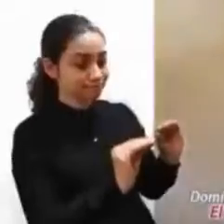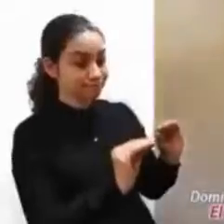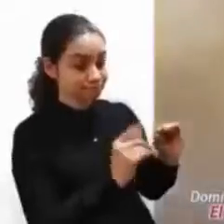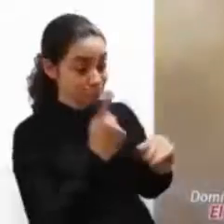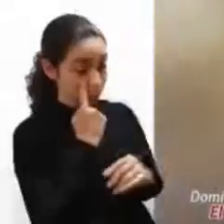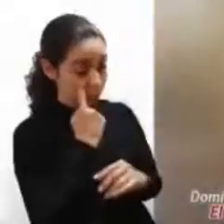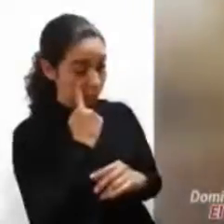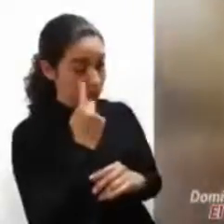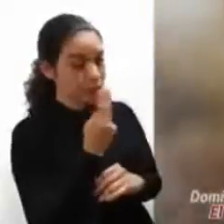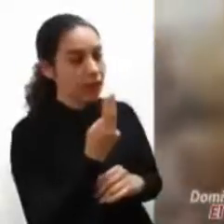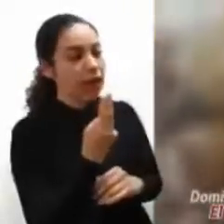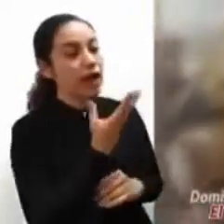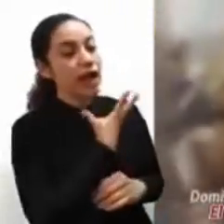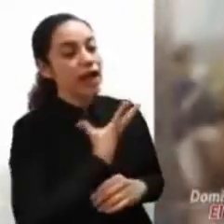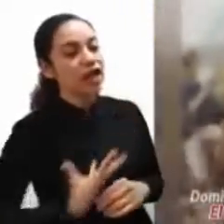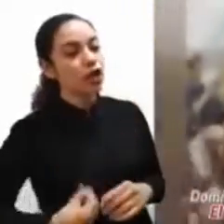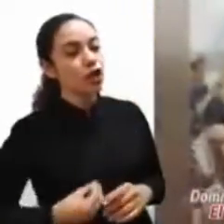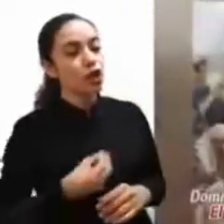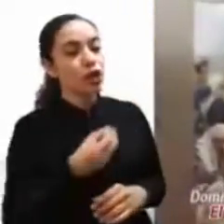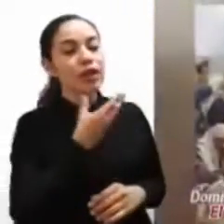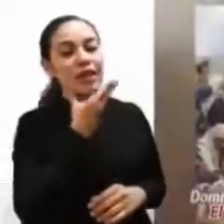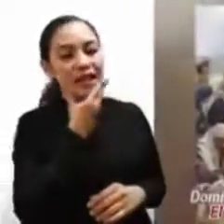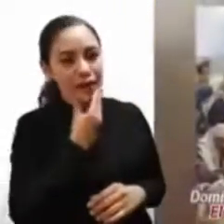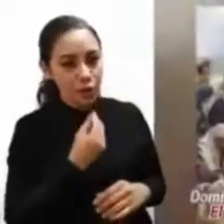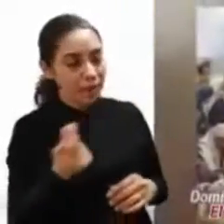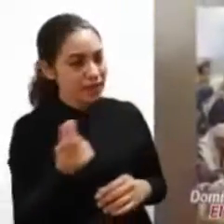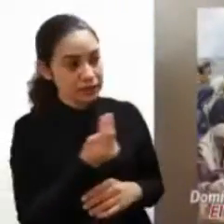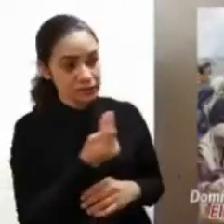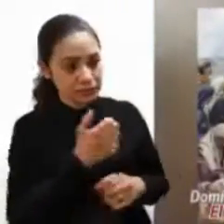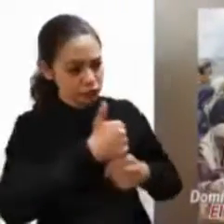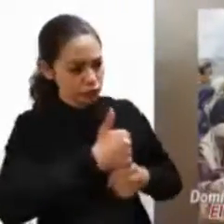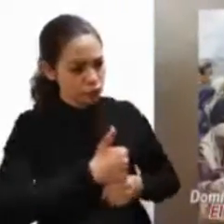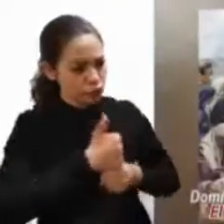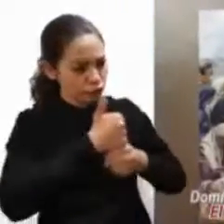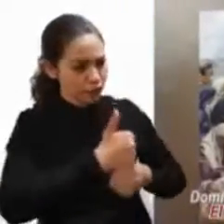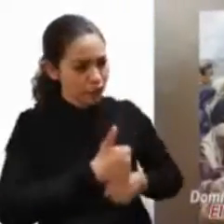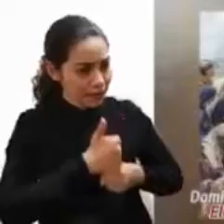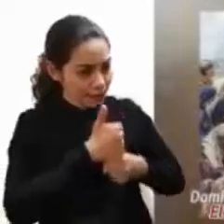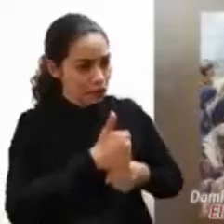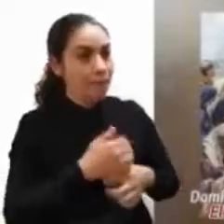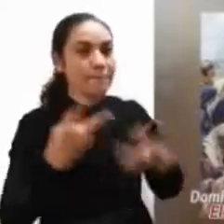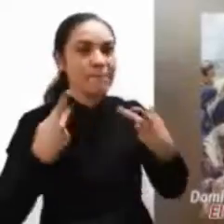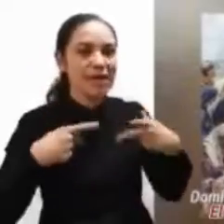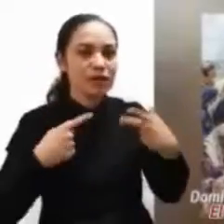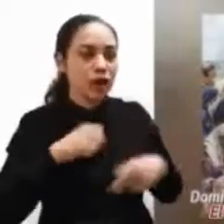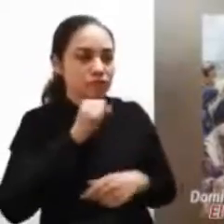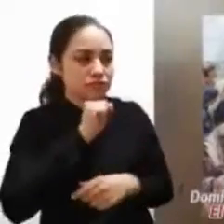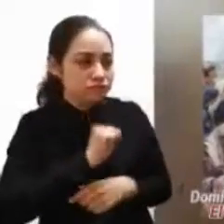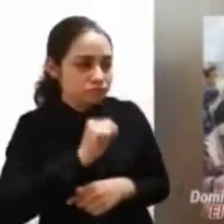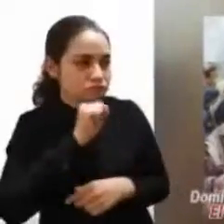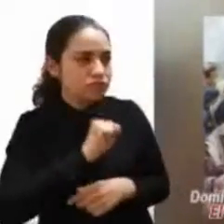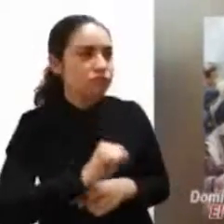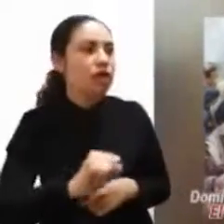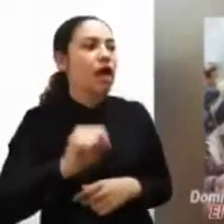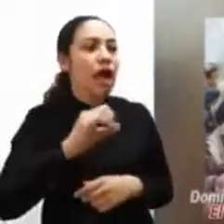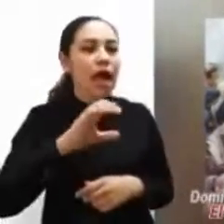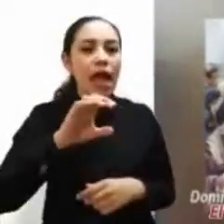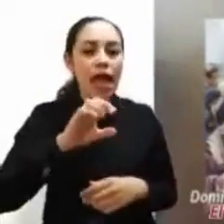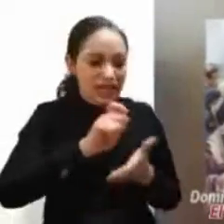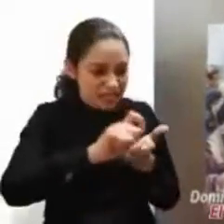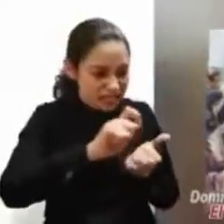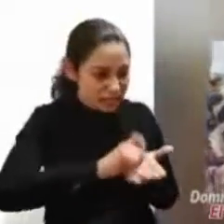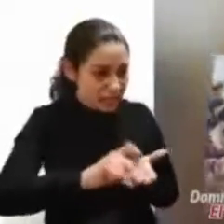mucho, que sea rechazado por los ancianos, los sumos sacerdotes y los escribas, que sea entregado a